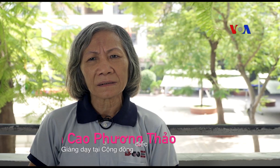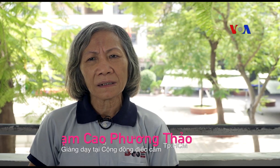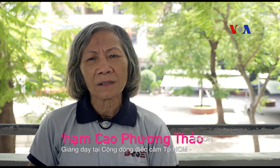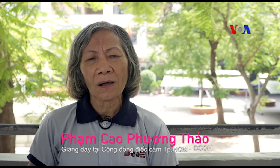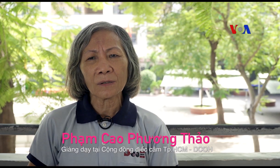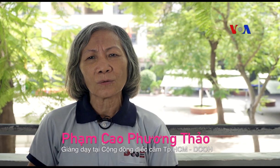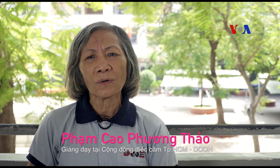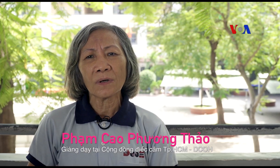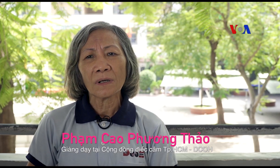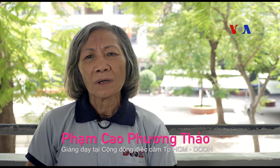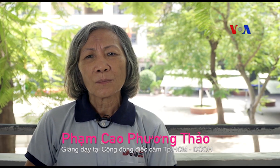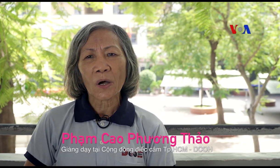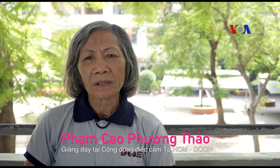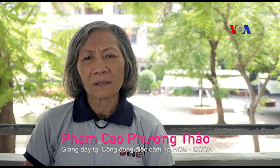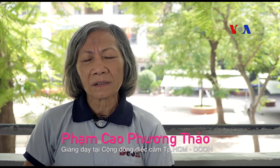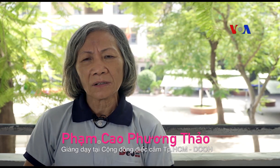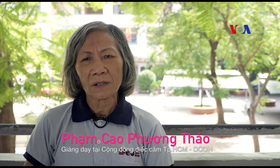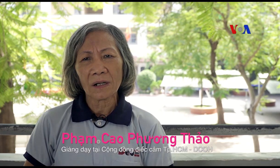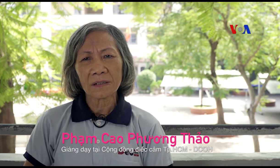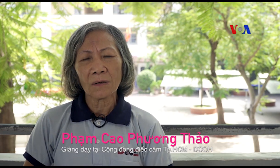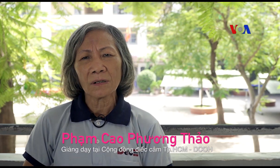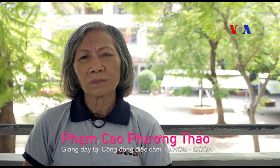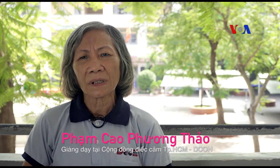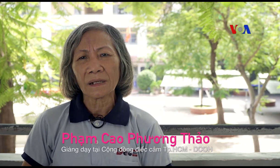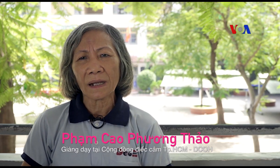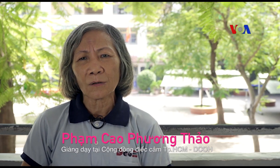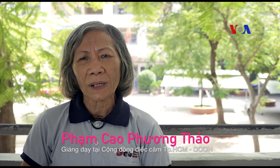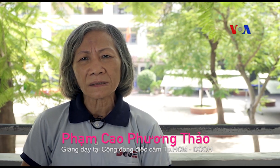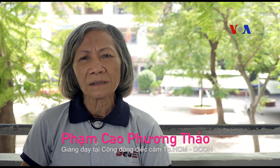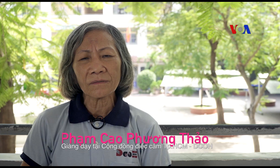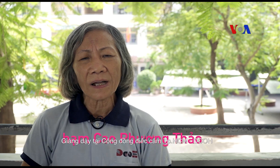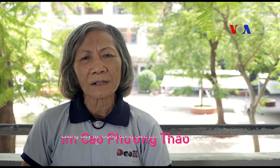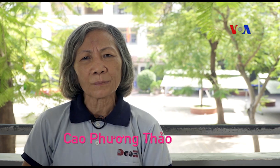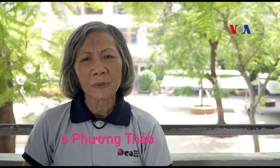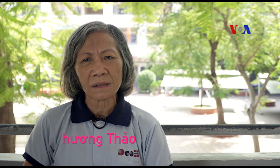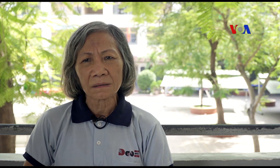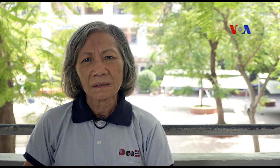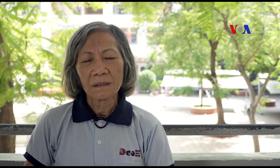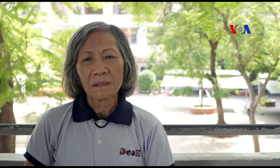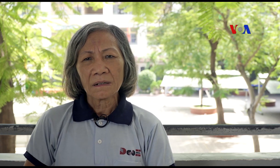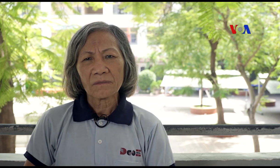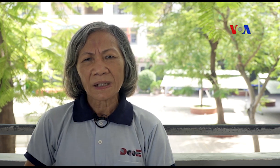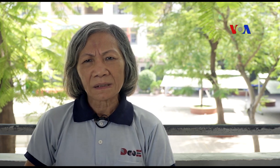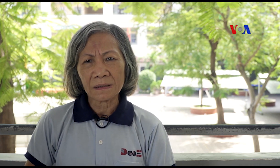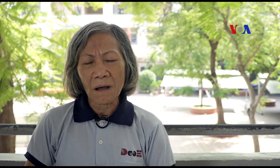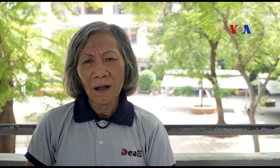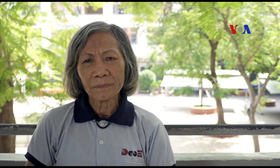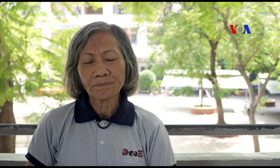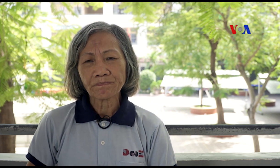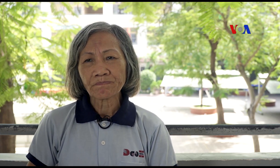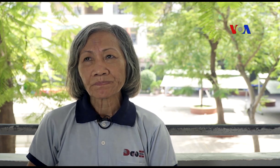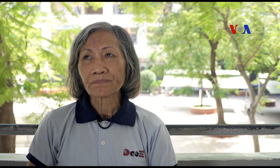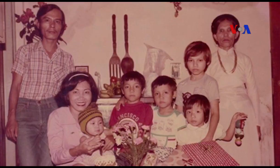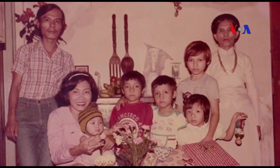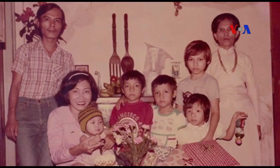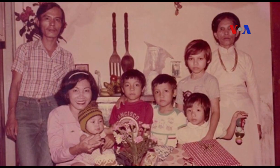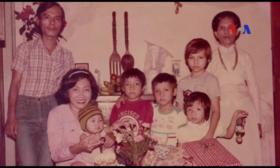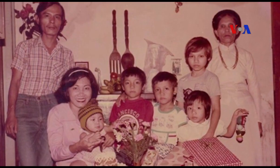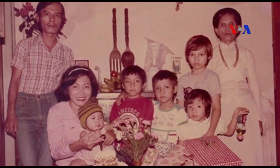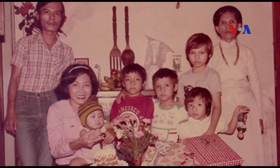tiếng nói của mọi người, do đó cháu không thể nào bắt chước phát âm được. Và từ đó tôi rất